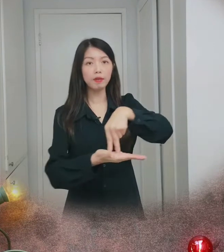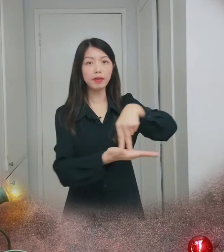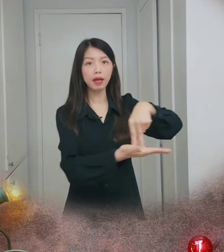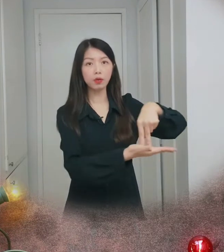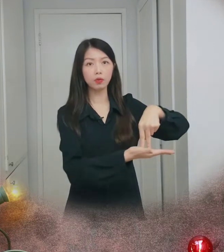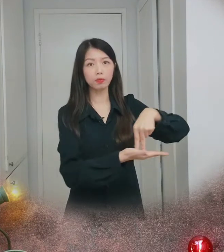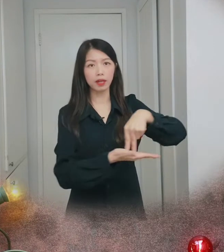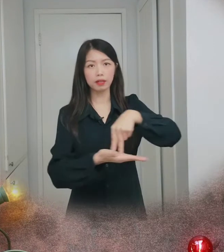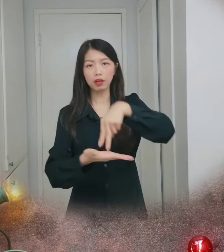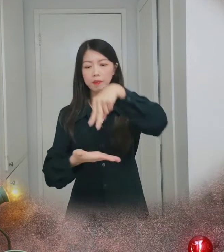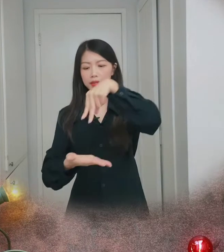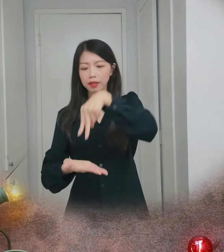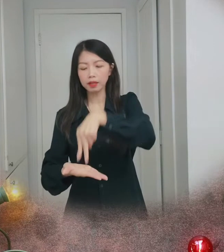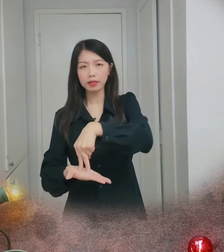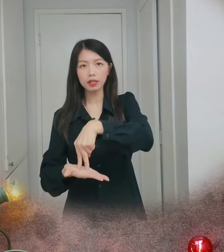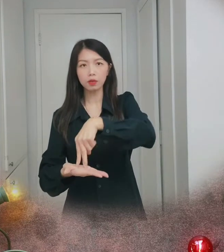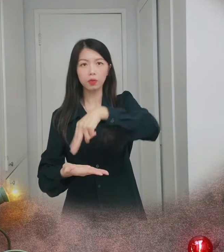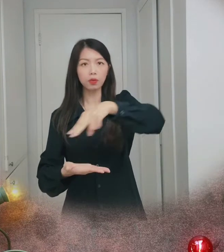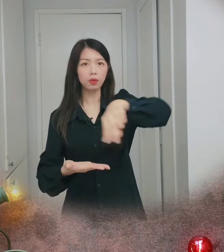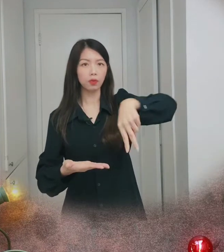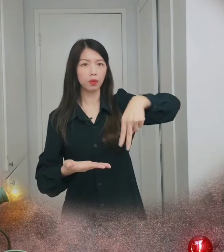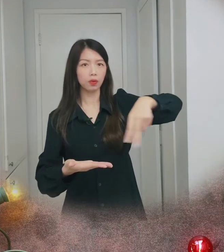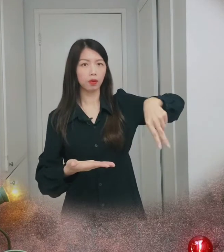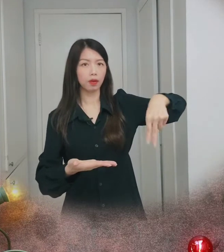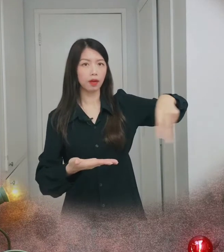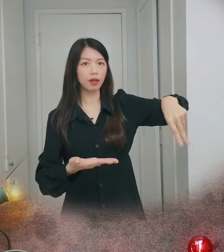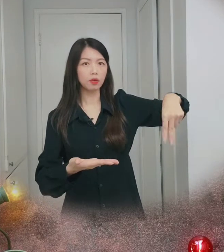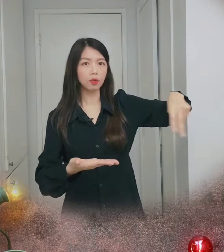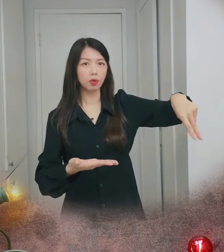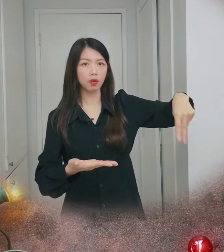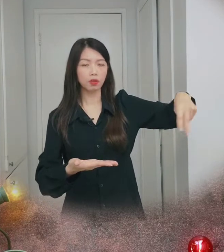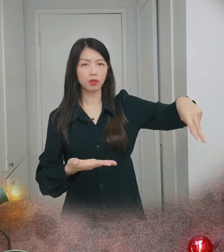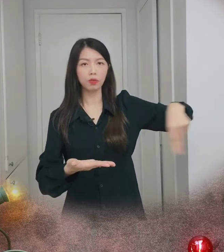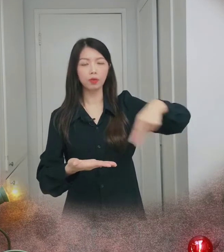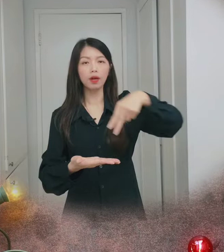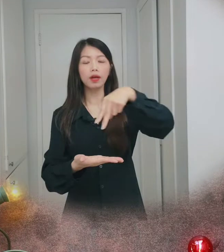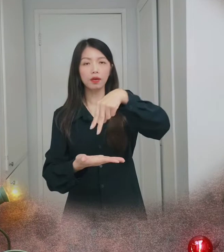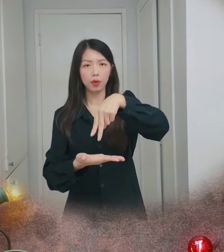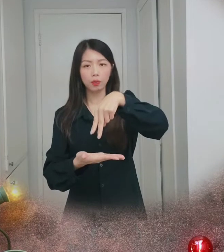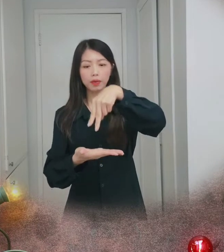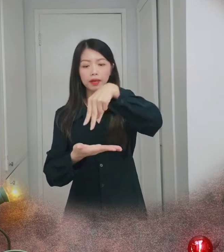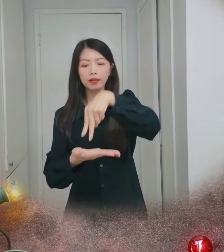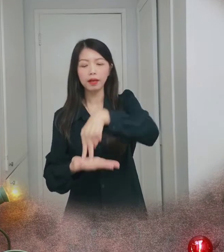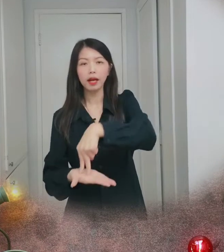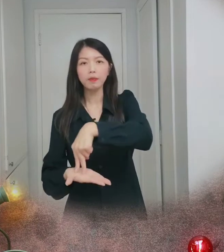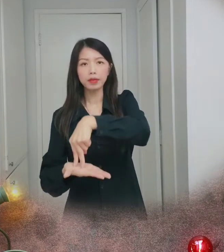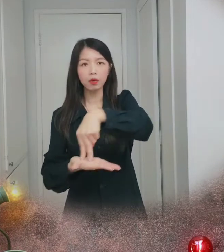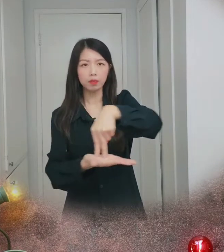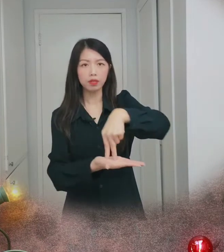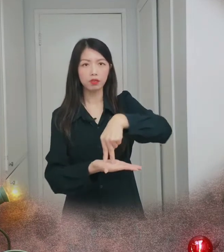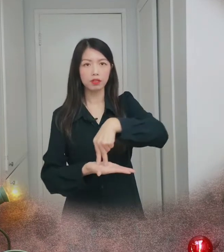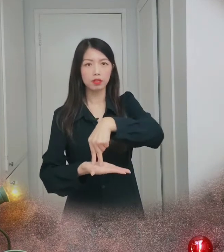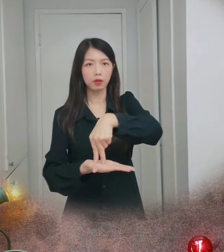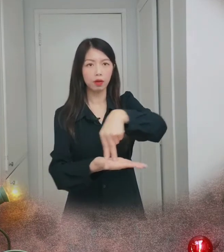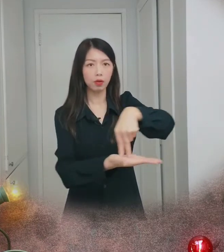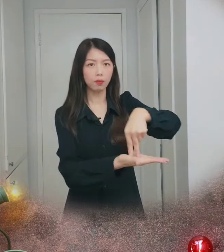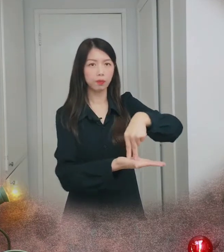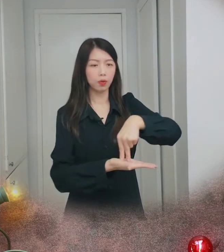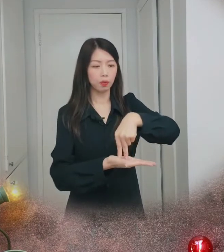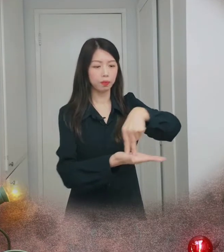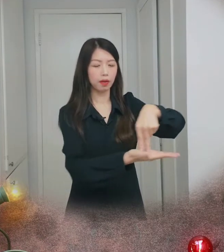아까 헤매다하고는 좀 다르죠. 헤매다는 찍고 이렇게 손을 돌려주시고, 외롭다는 함께 움직여 주시는